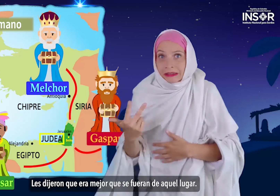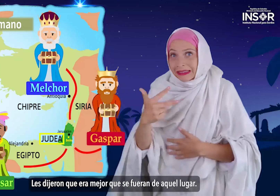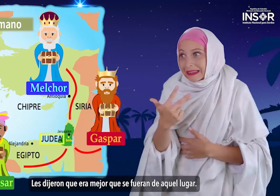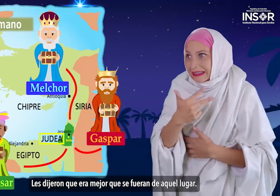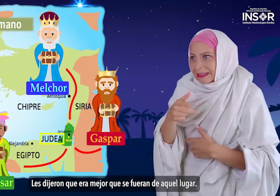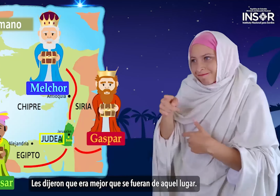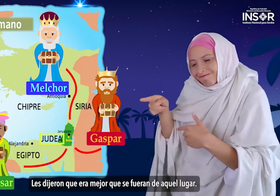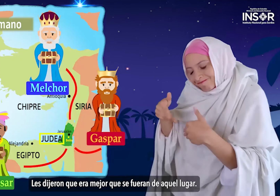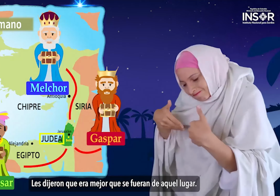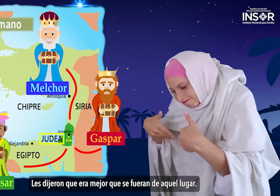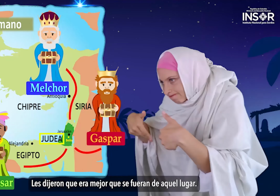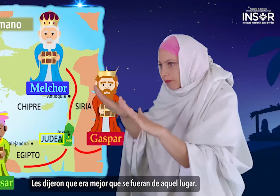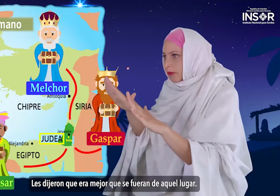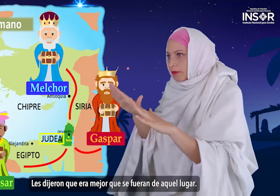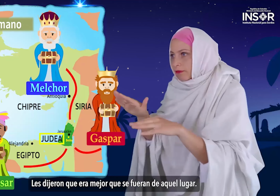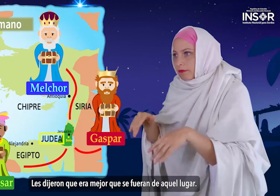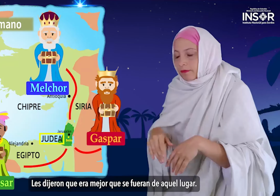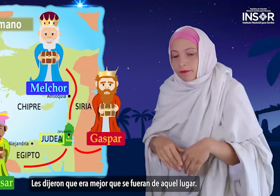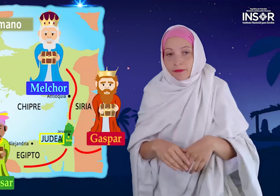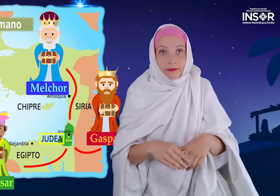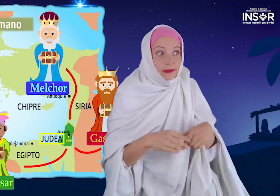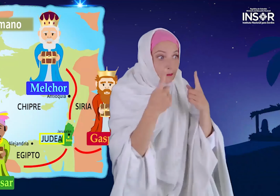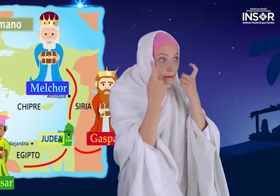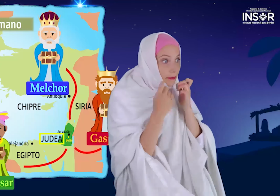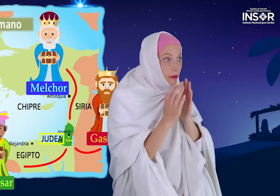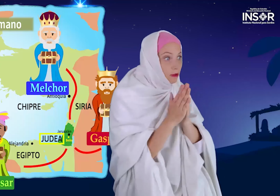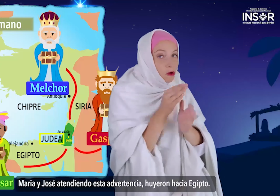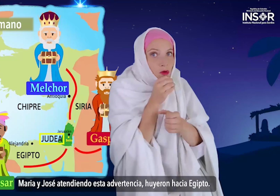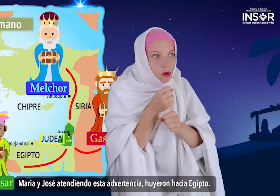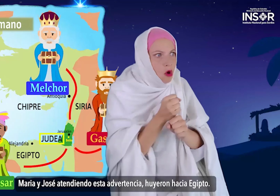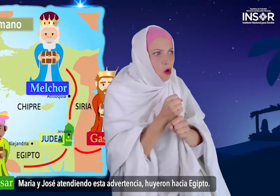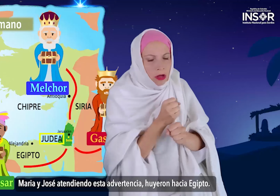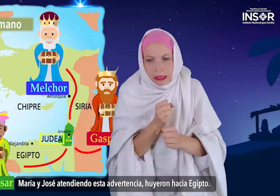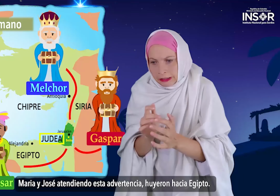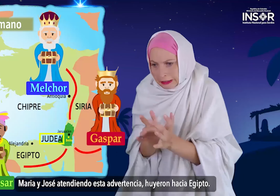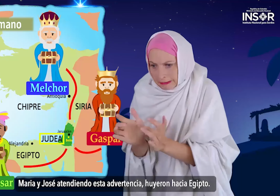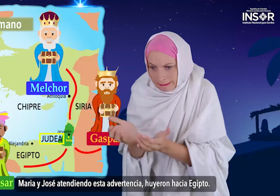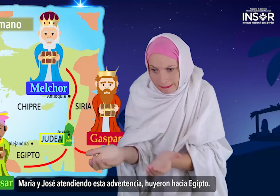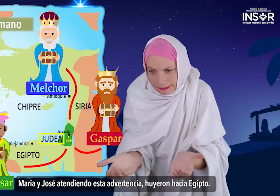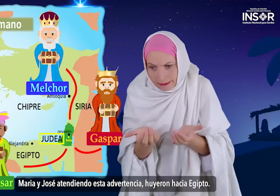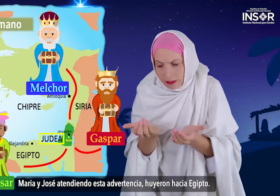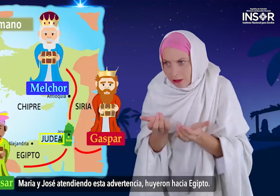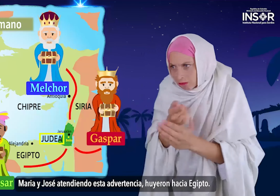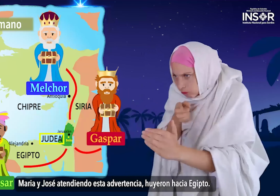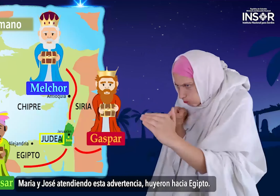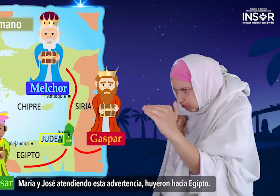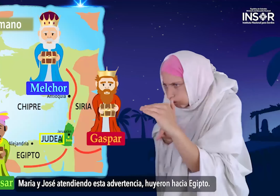mejor que se fueran de aquel lugar. María y José, atendiendo esta advertencia, huyeron